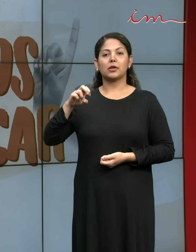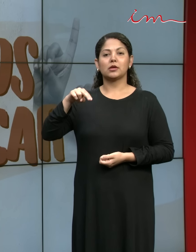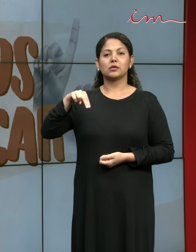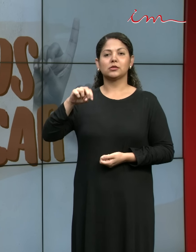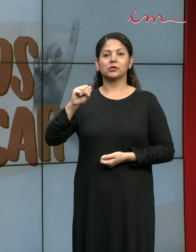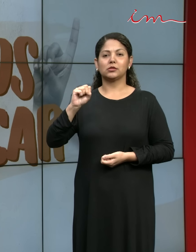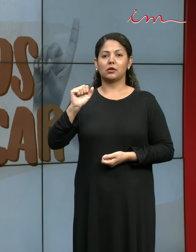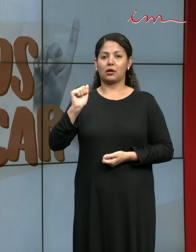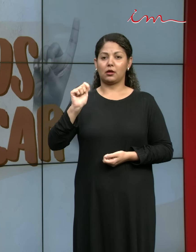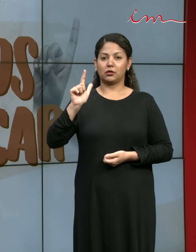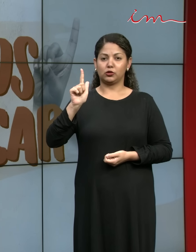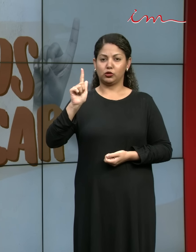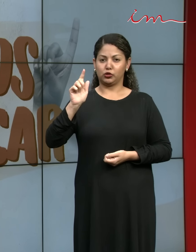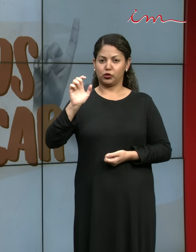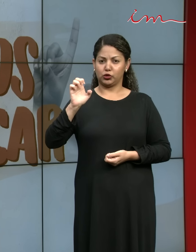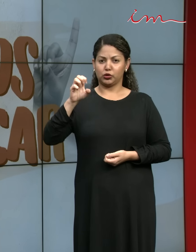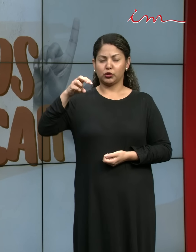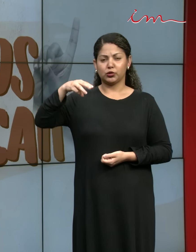palavra.